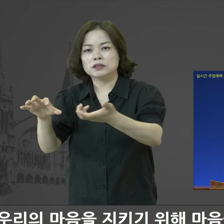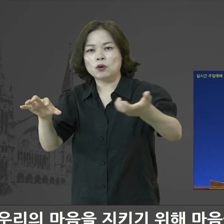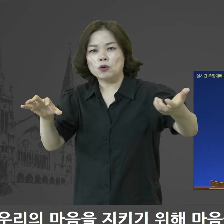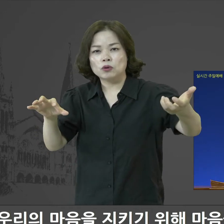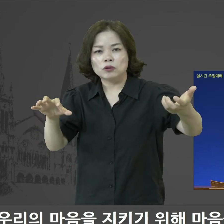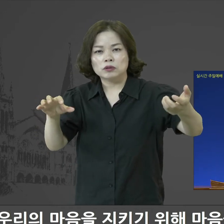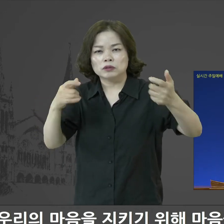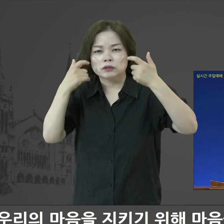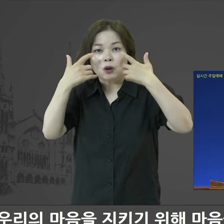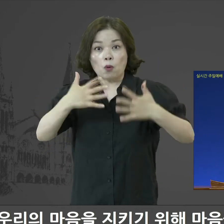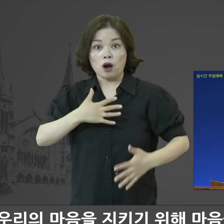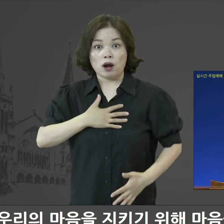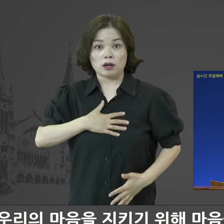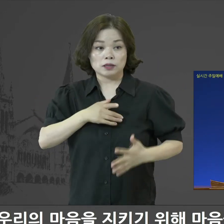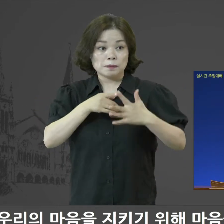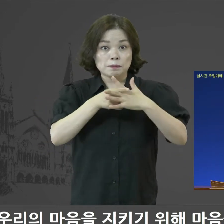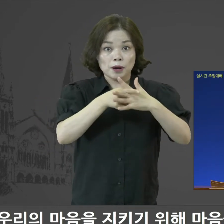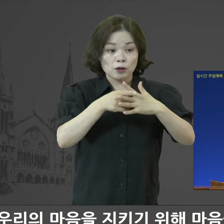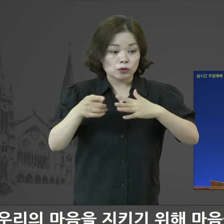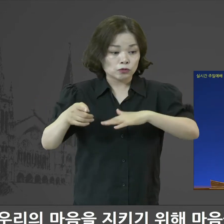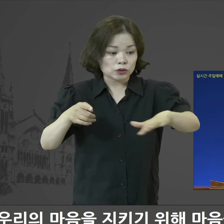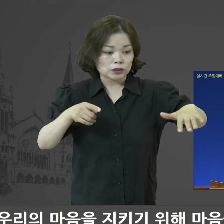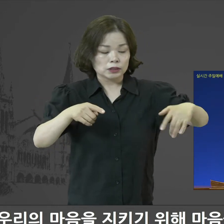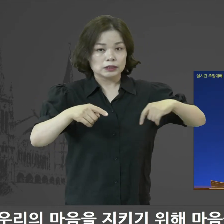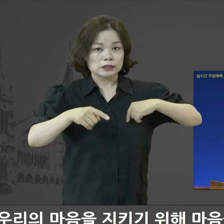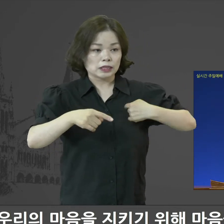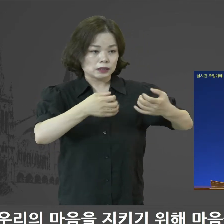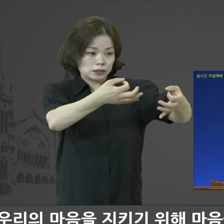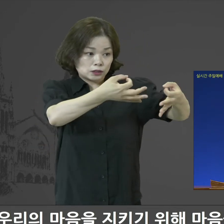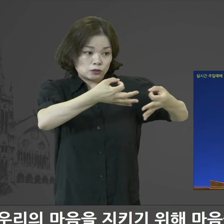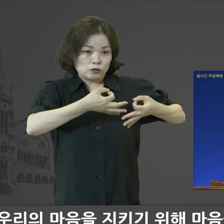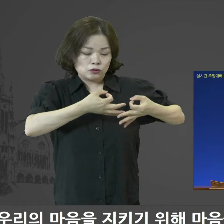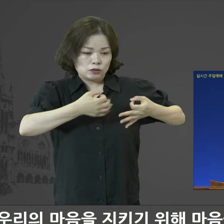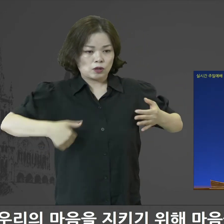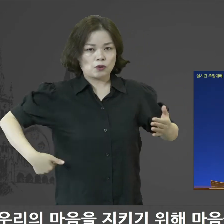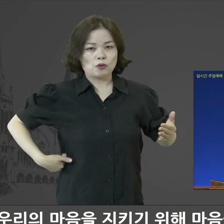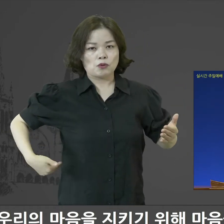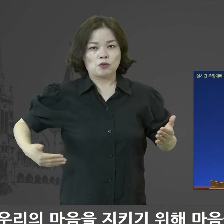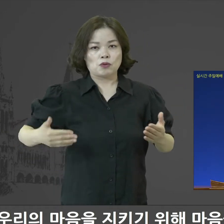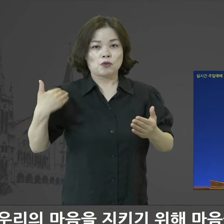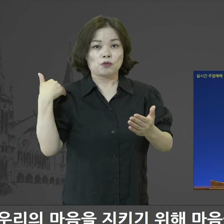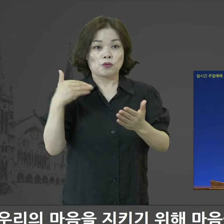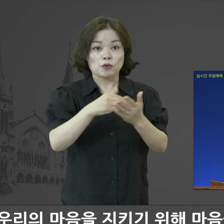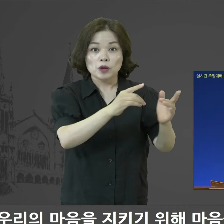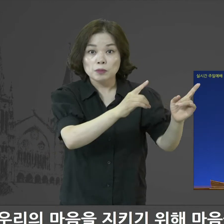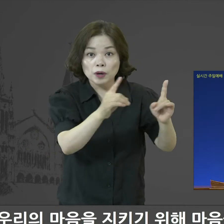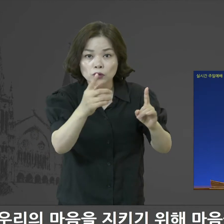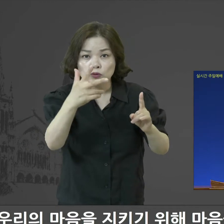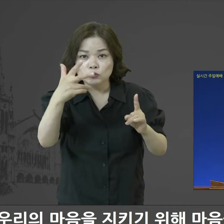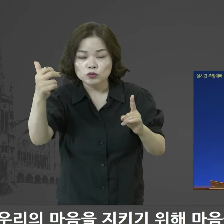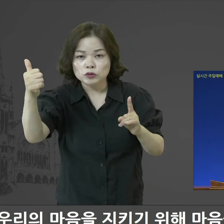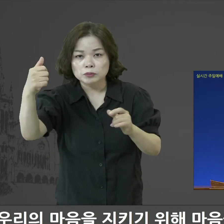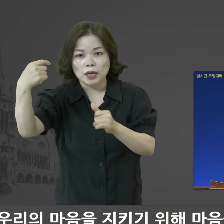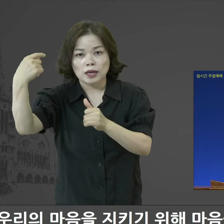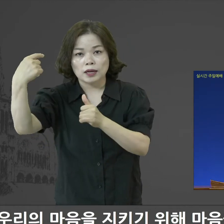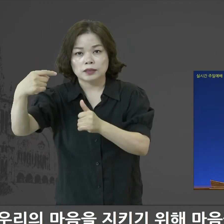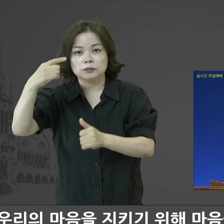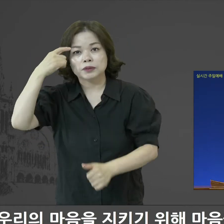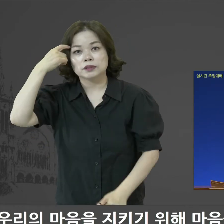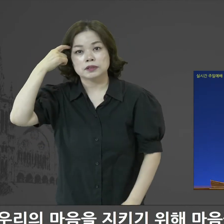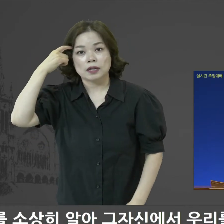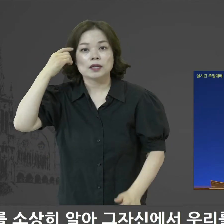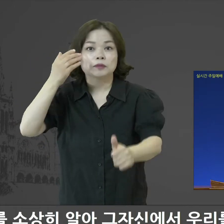소상히 알므로 그 상태에서 우리 자신을 돌이킬 수 있는 주님의 가르침을 살펴보려고